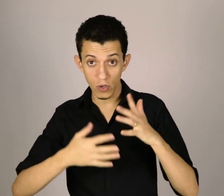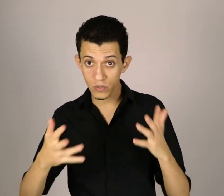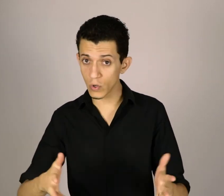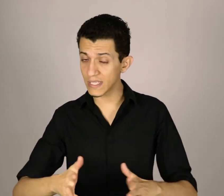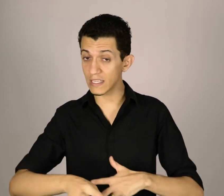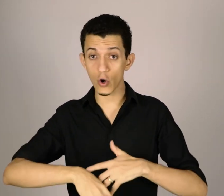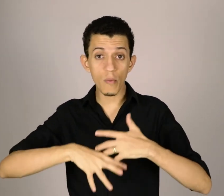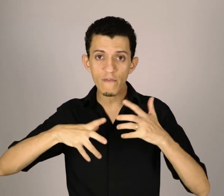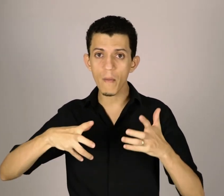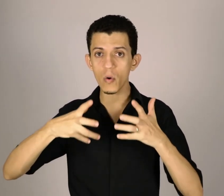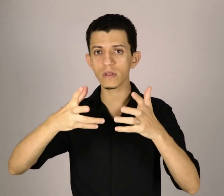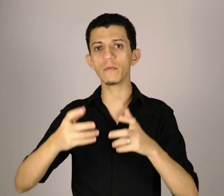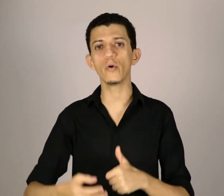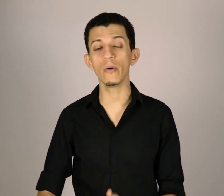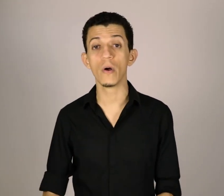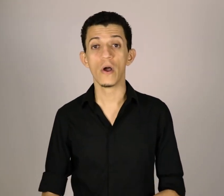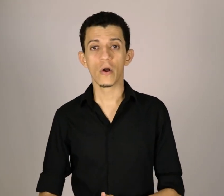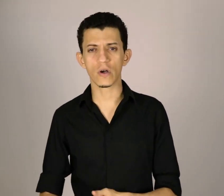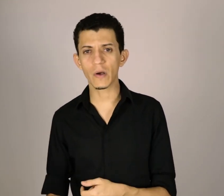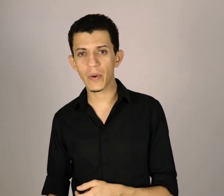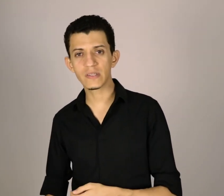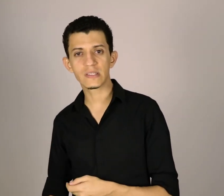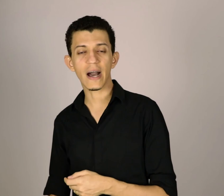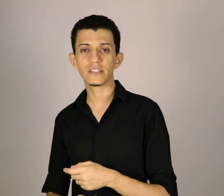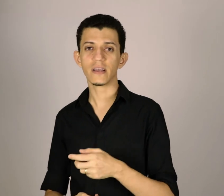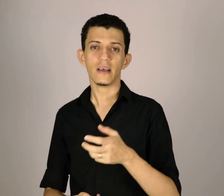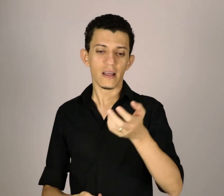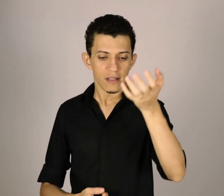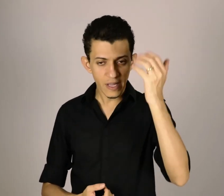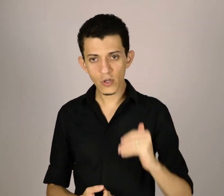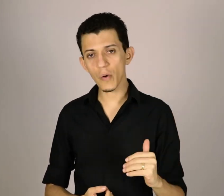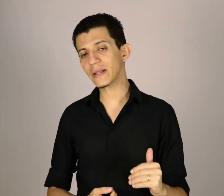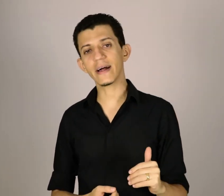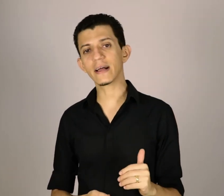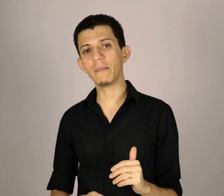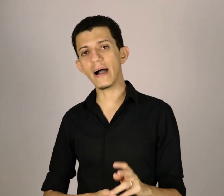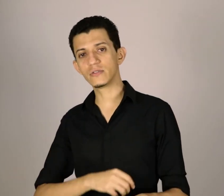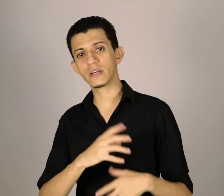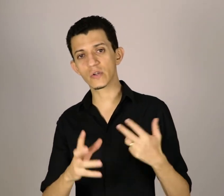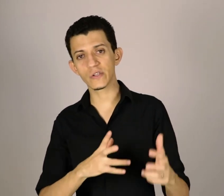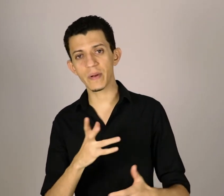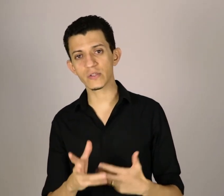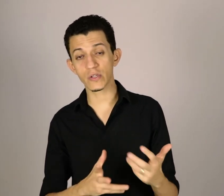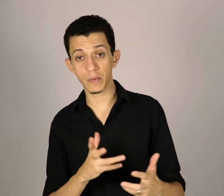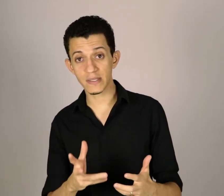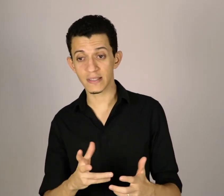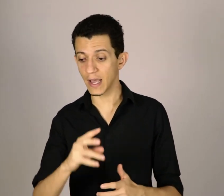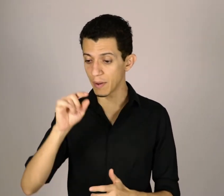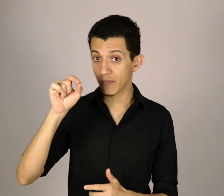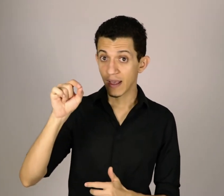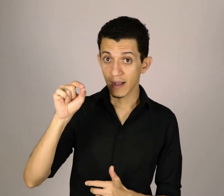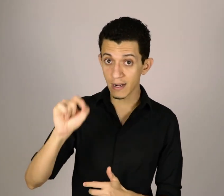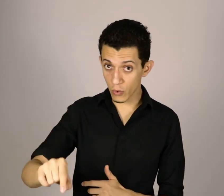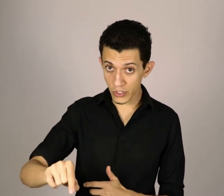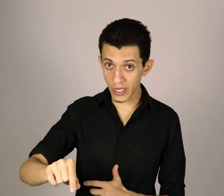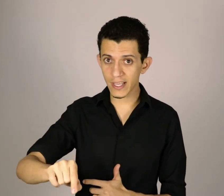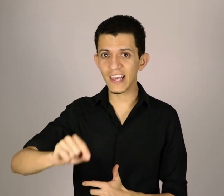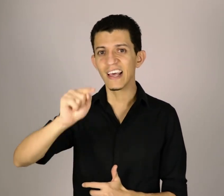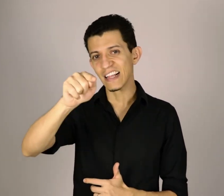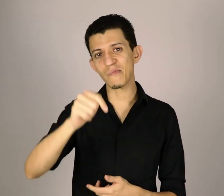se ela de alguma forma contribuiu com essa aprendizagem, dê seu comentário aqui abaixo, diga suas impressões sobre esse tema. Clique curtir aqui. Também se